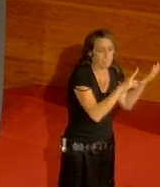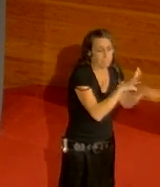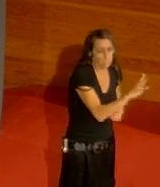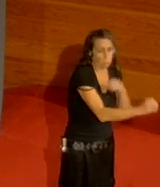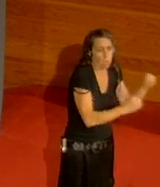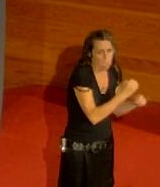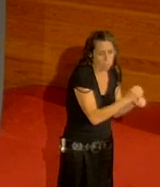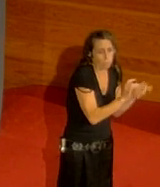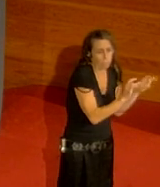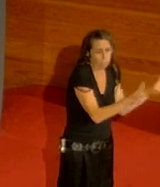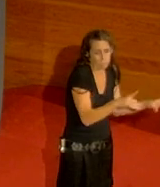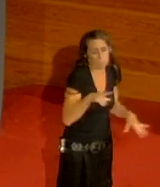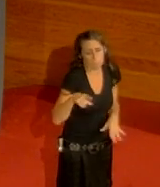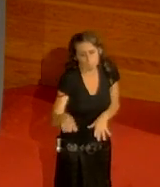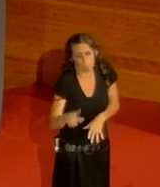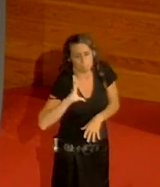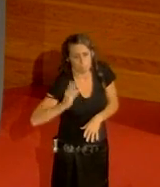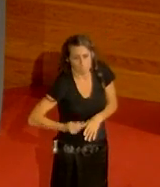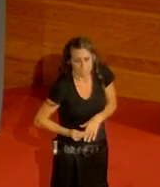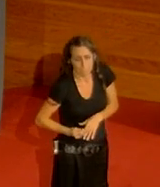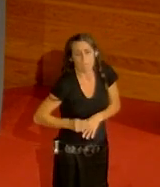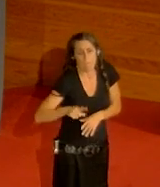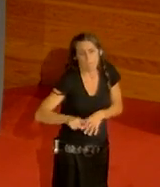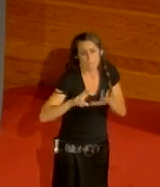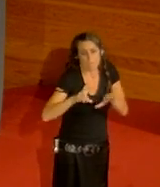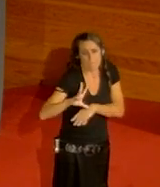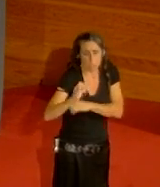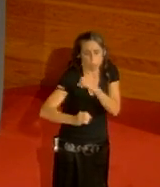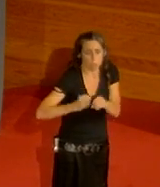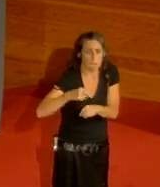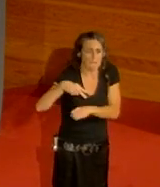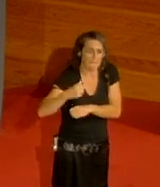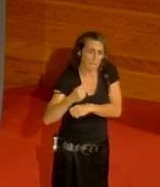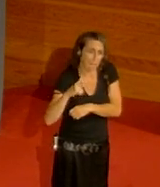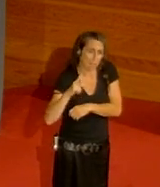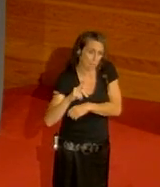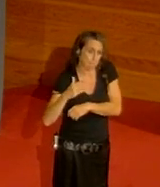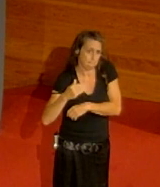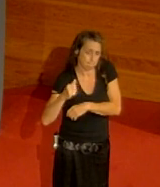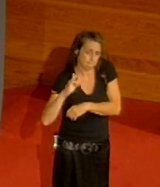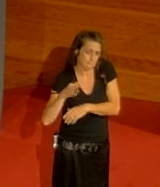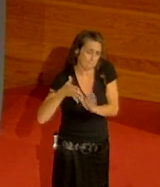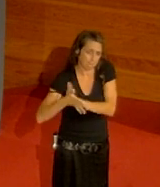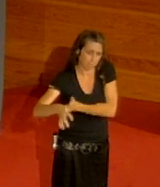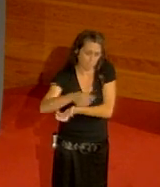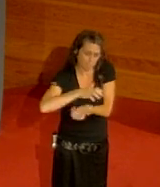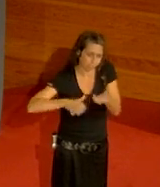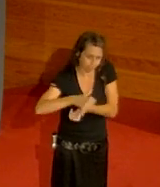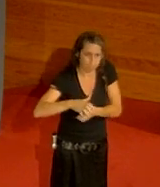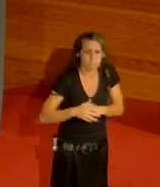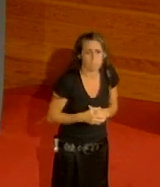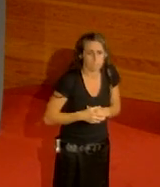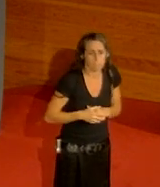son 75 años de la Napa que les recuerdo que significa desastre y medio siglo de ocupación porque decís Jordania y bueno